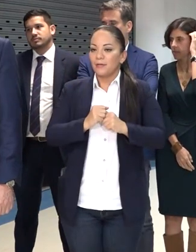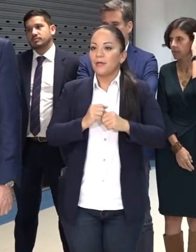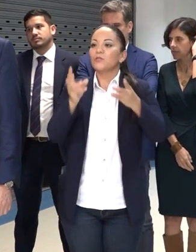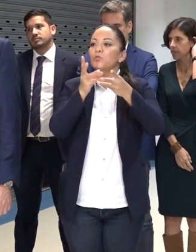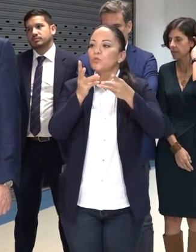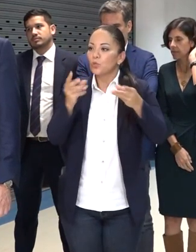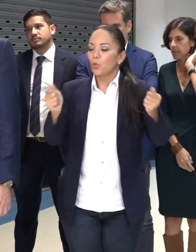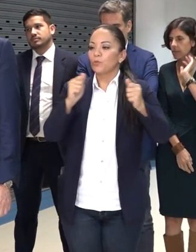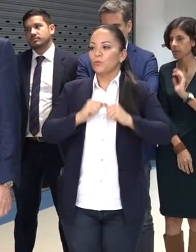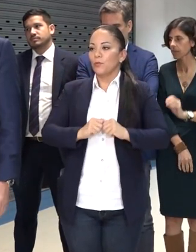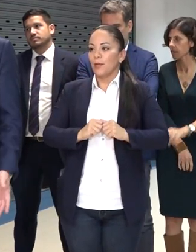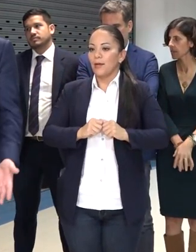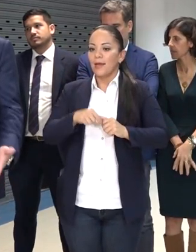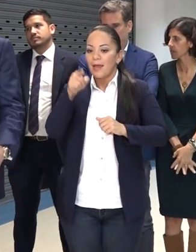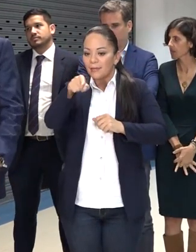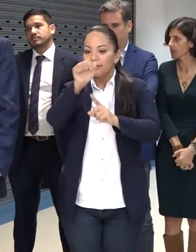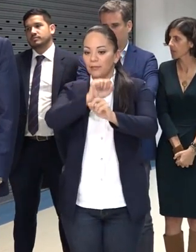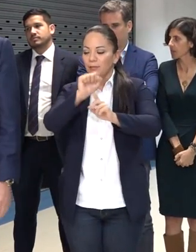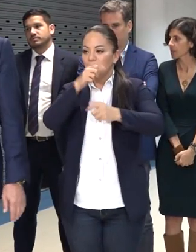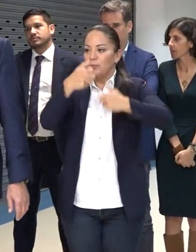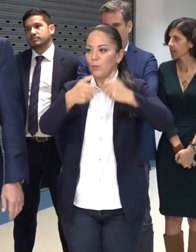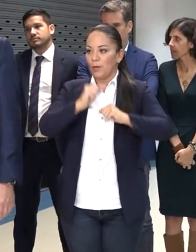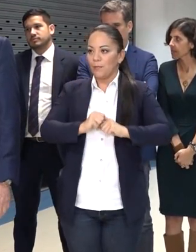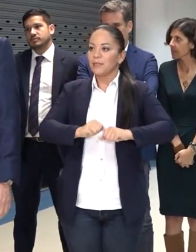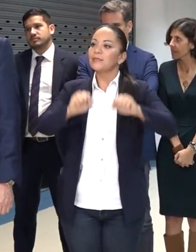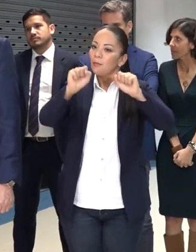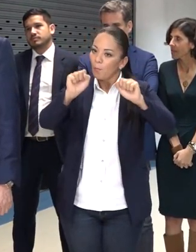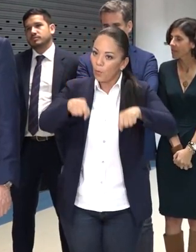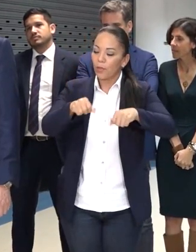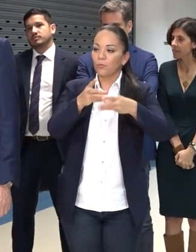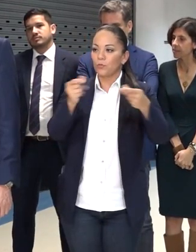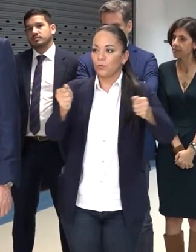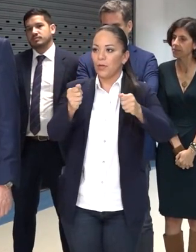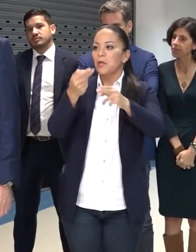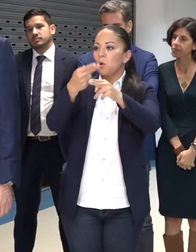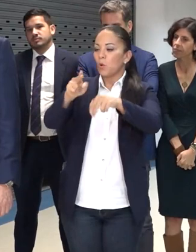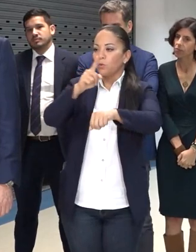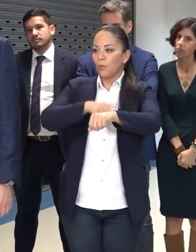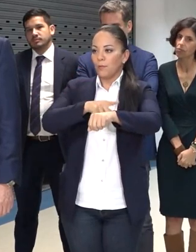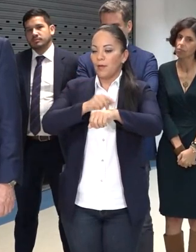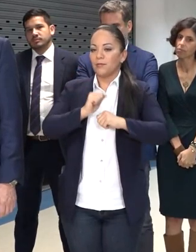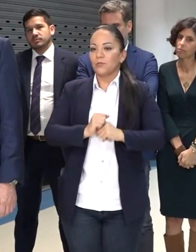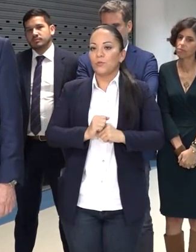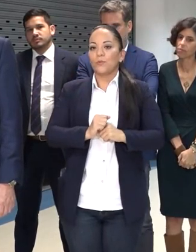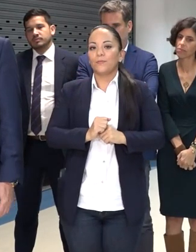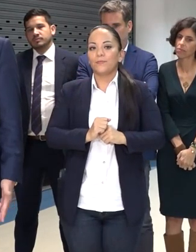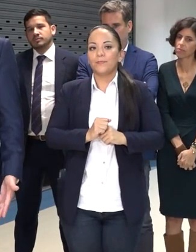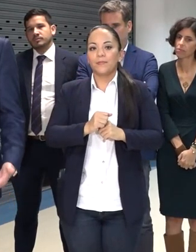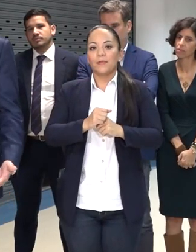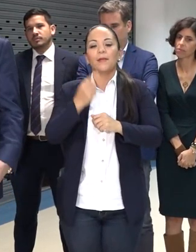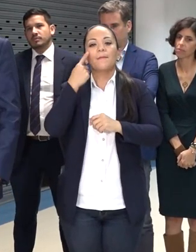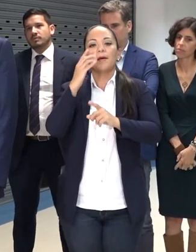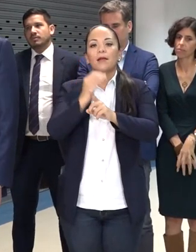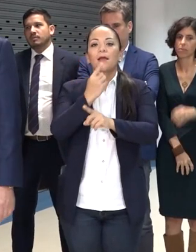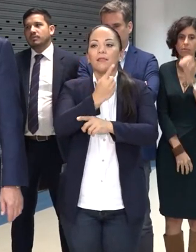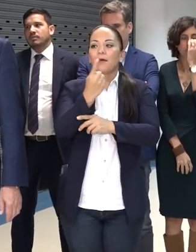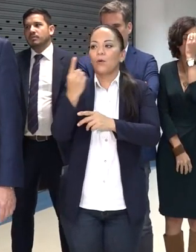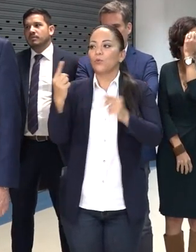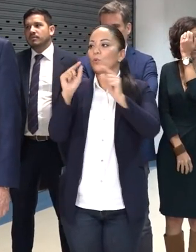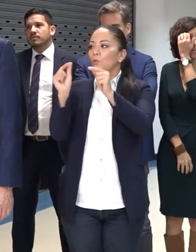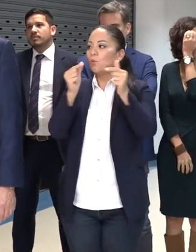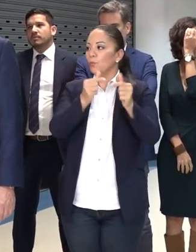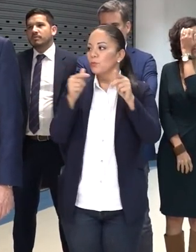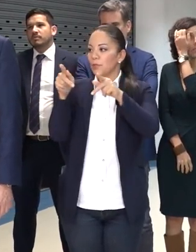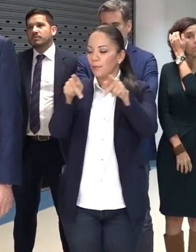a solucionar los problemas que podemos solucionar en el corto plazo para esta, para cada uno de estos